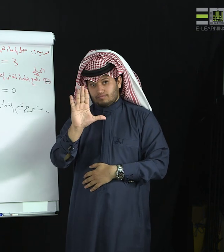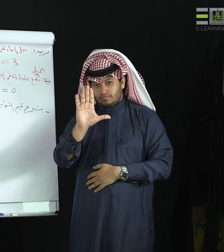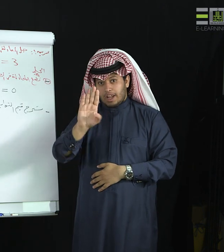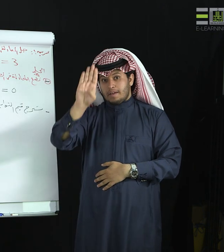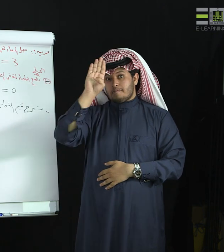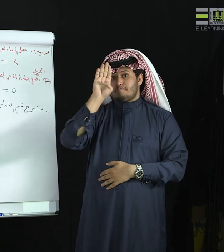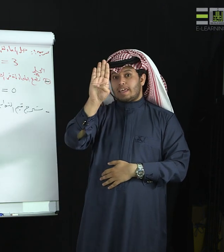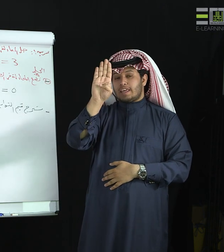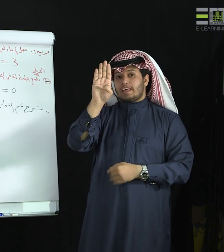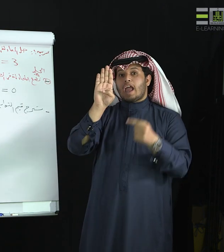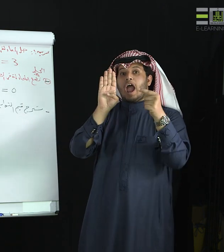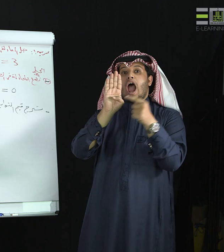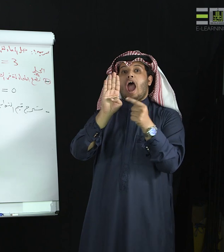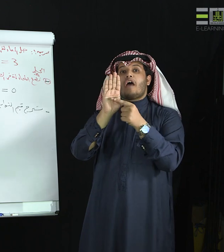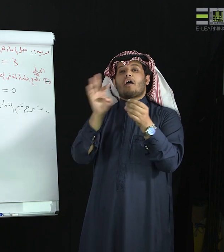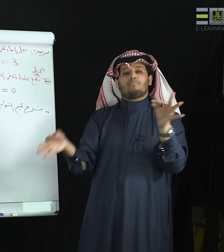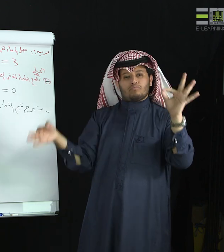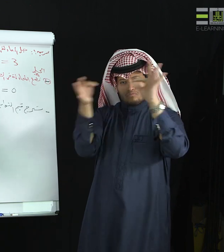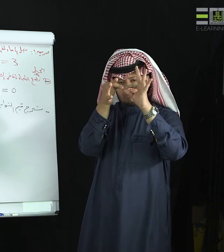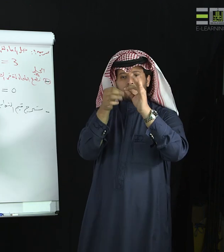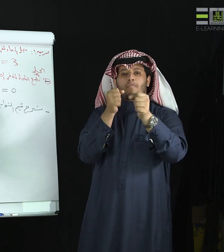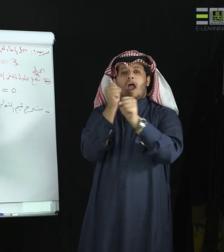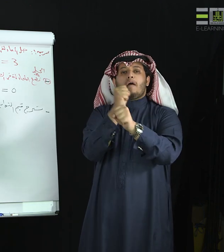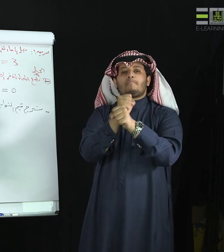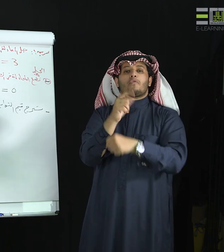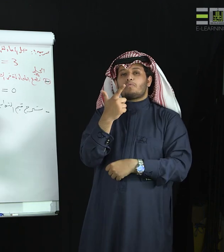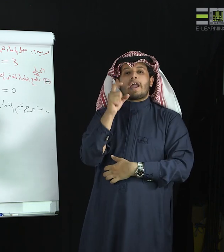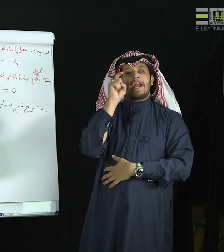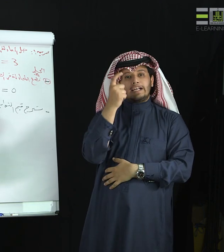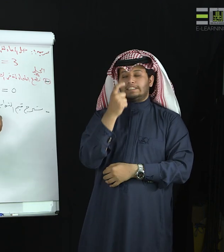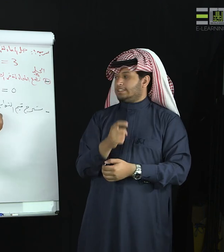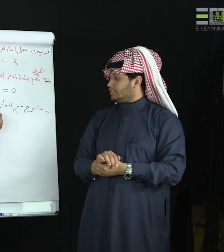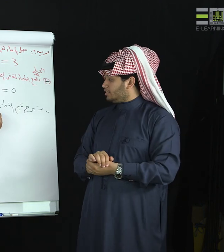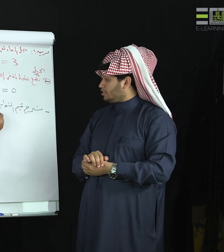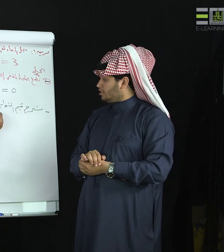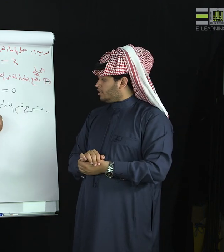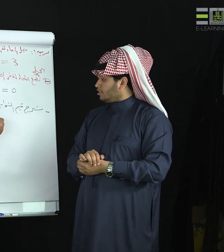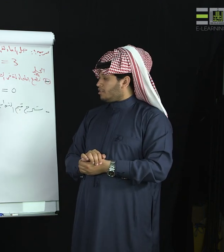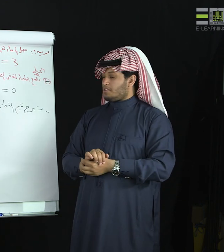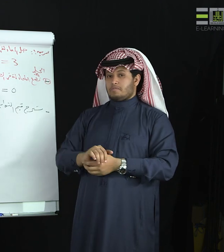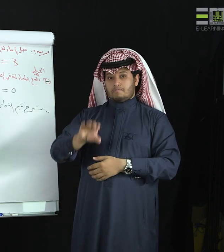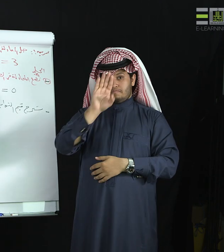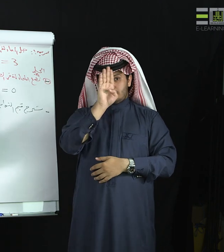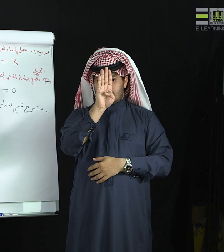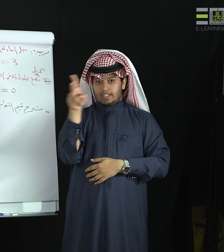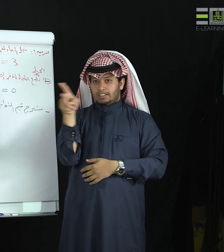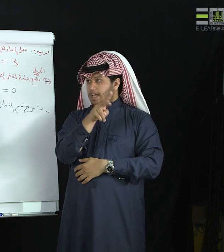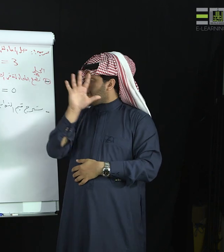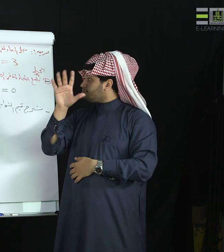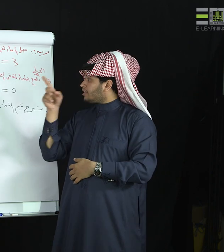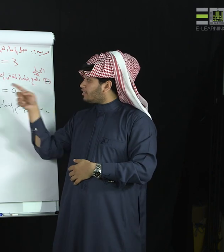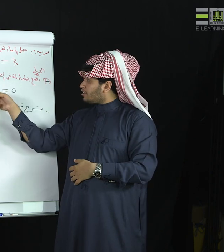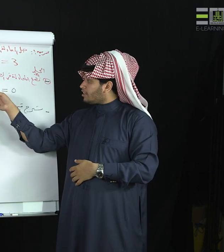طيب B هي معامل X، B تساوي 5، اهي معامل X اللي